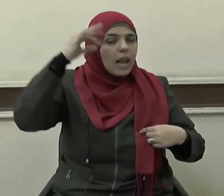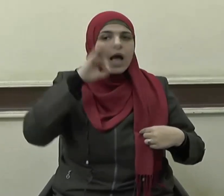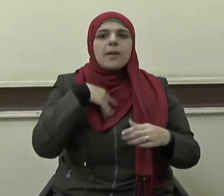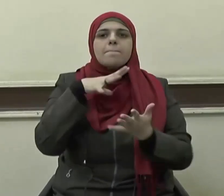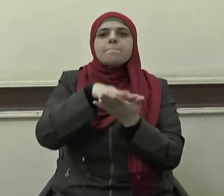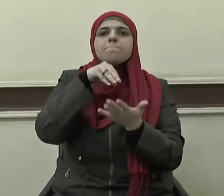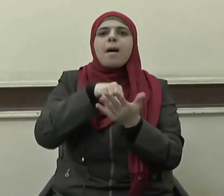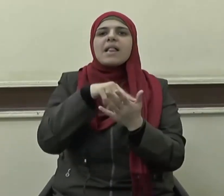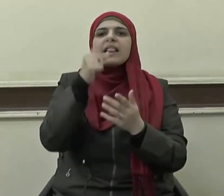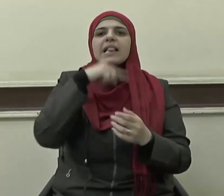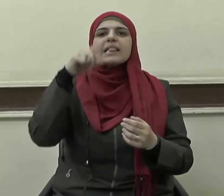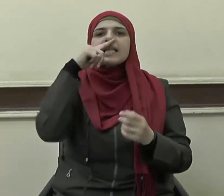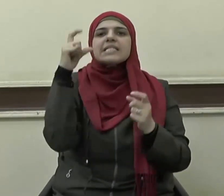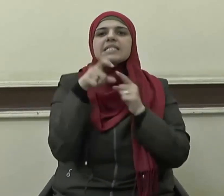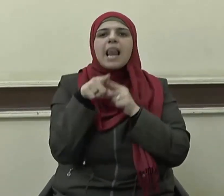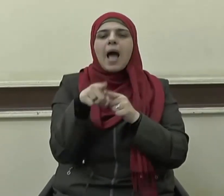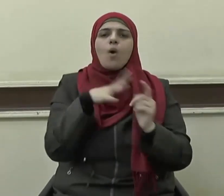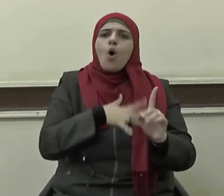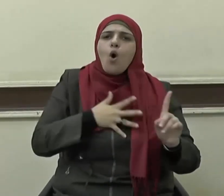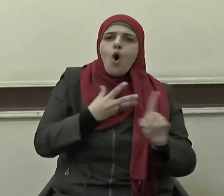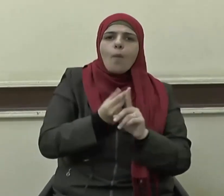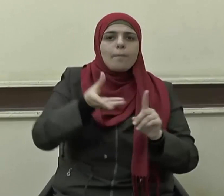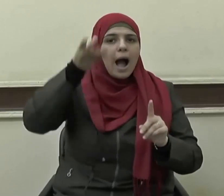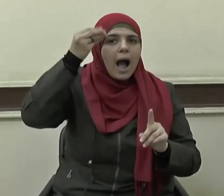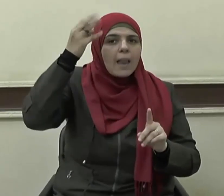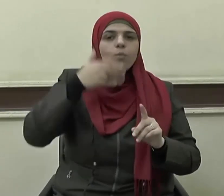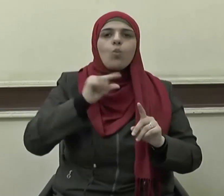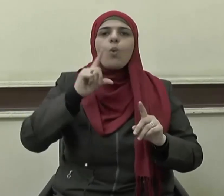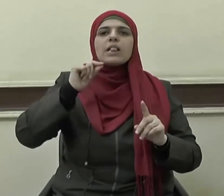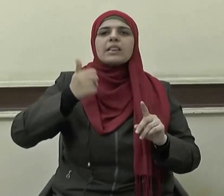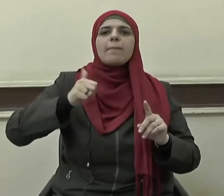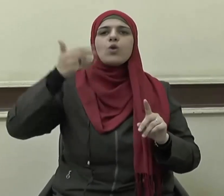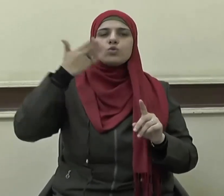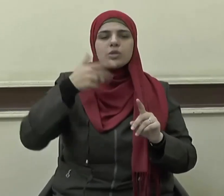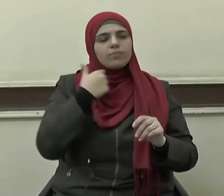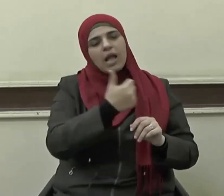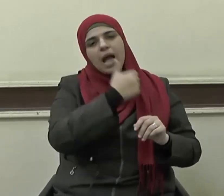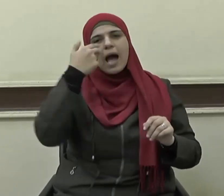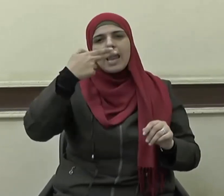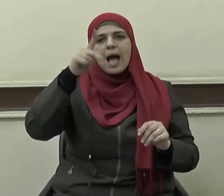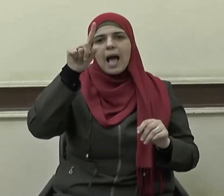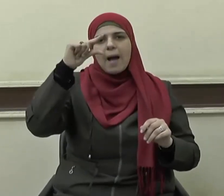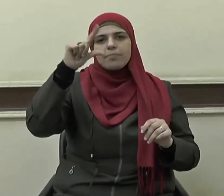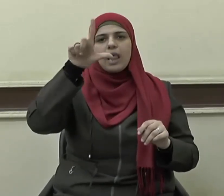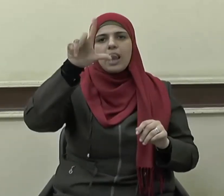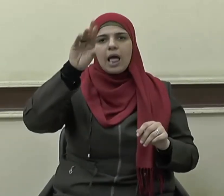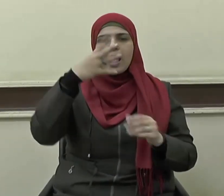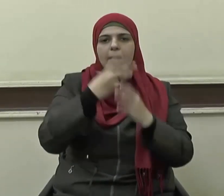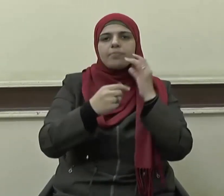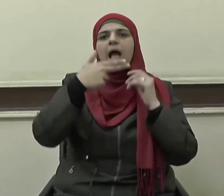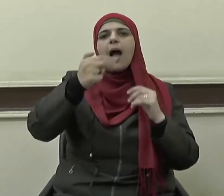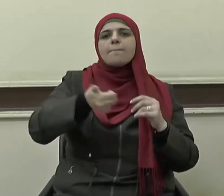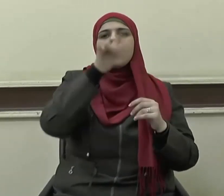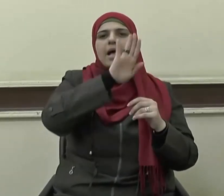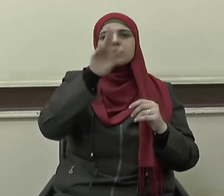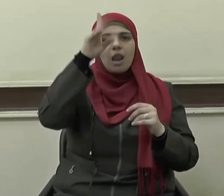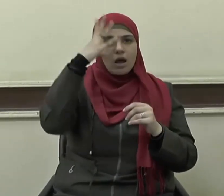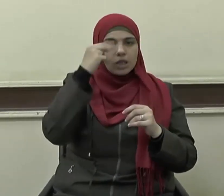الدين العظيمة وحب العلم والتميز فعن عبد الله بن عباس رضي الله تعالى عنهما قال